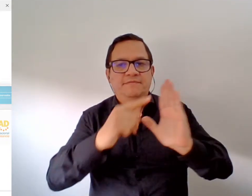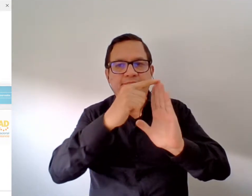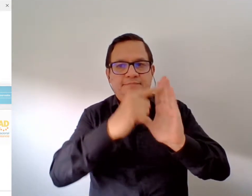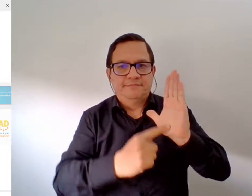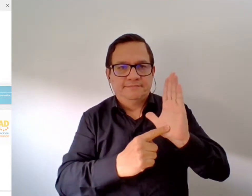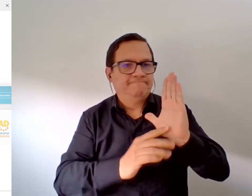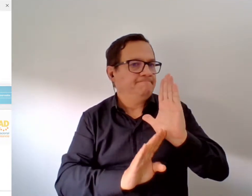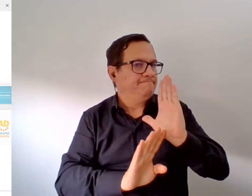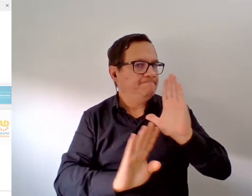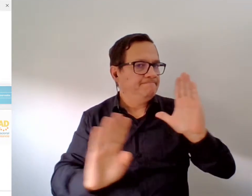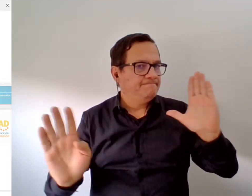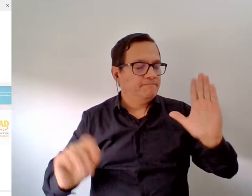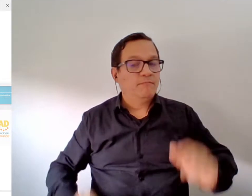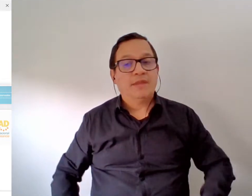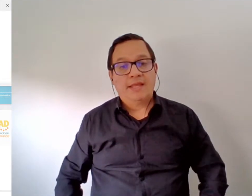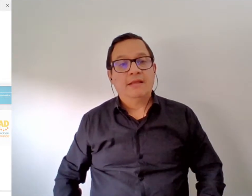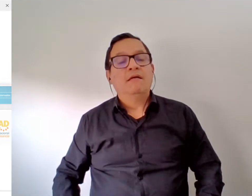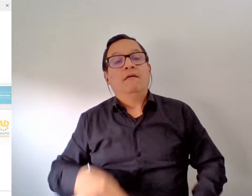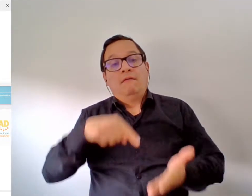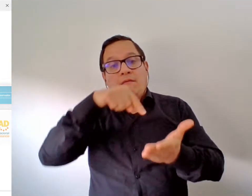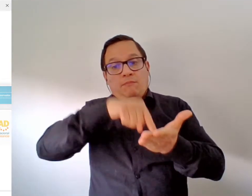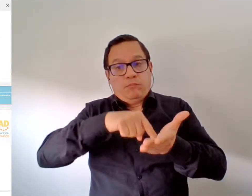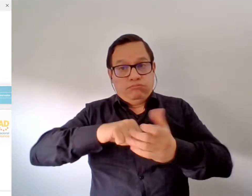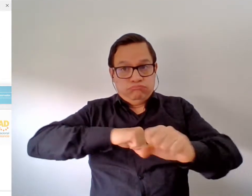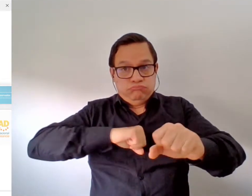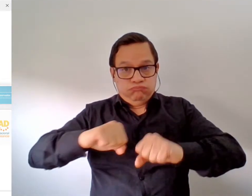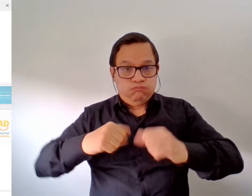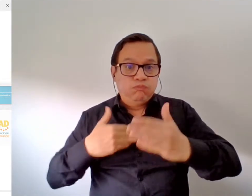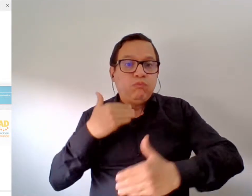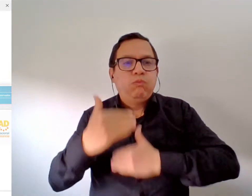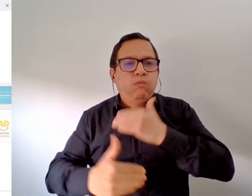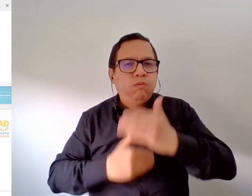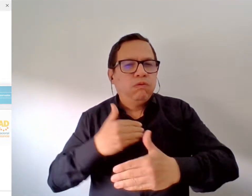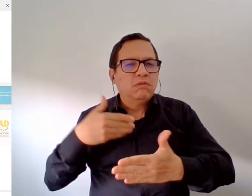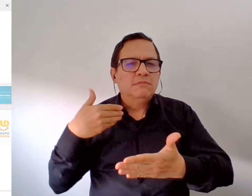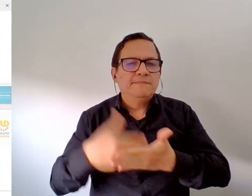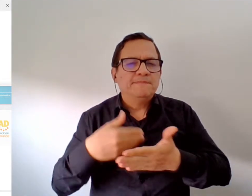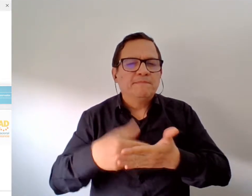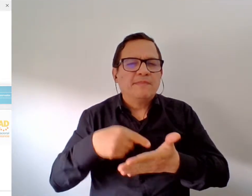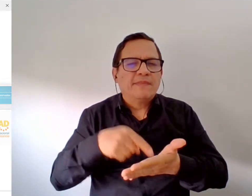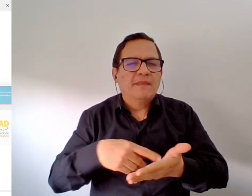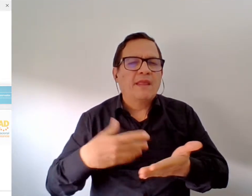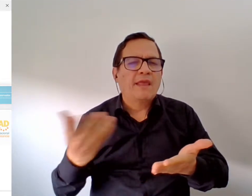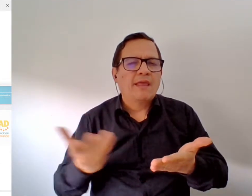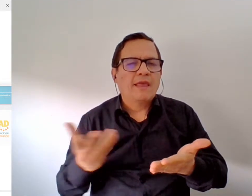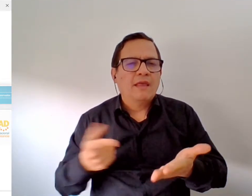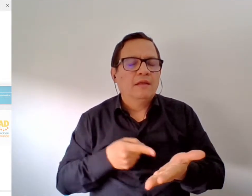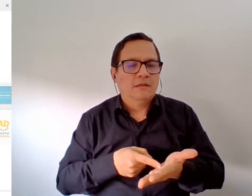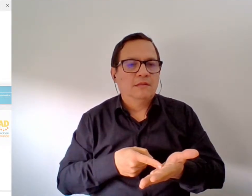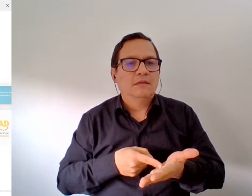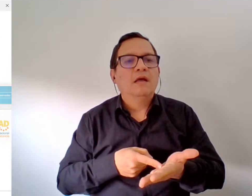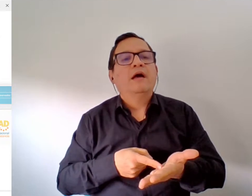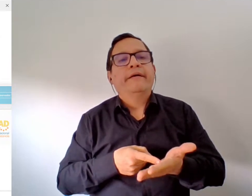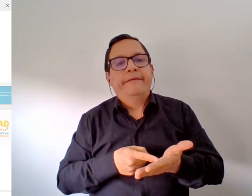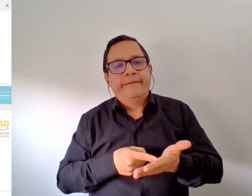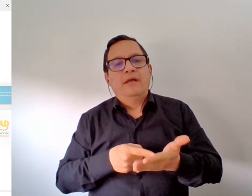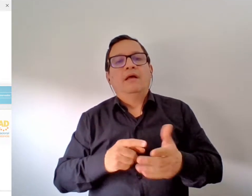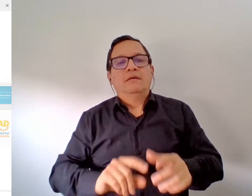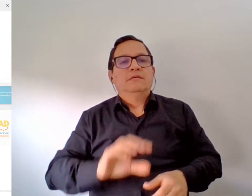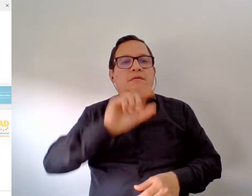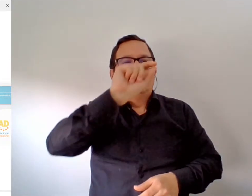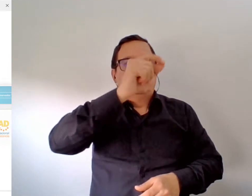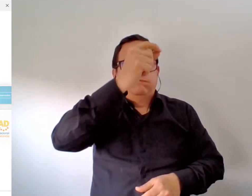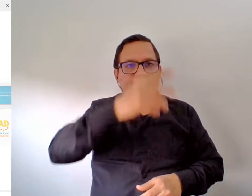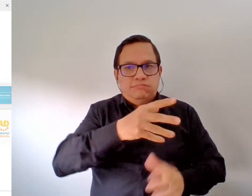Bibliografía. Para el desarrollo de la actividad tenga en cuenta que en el entorno